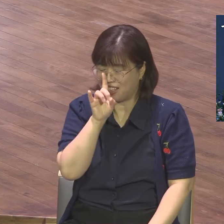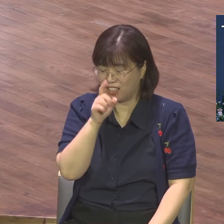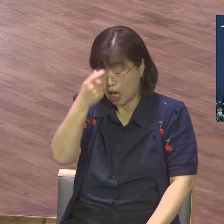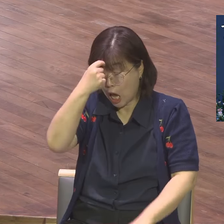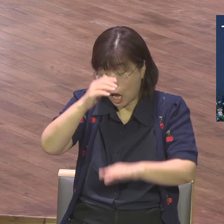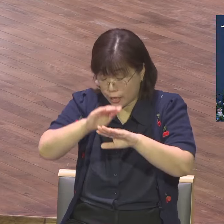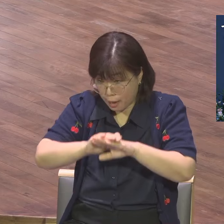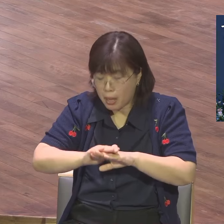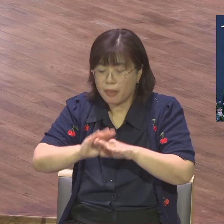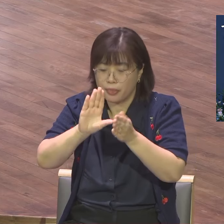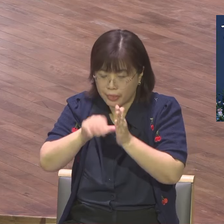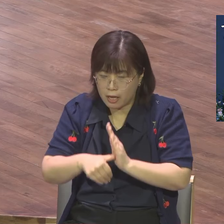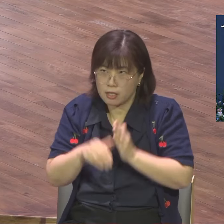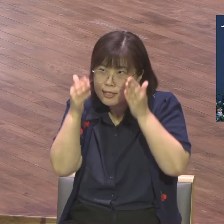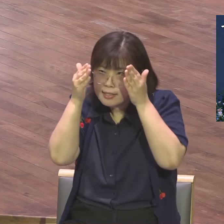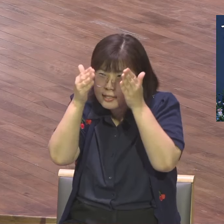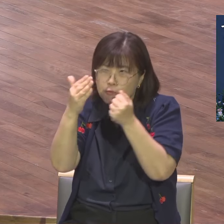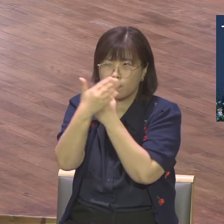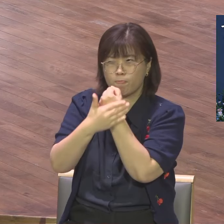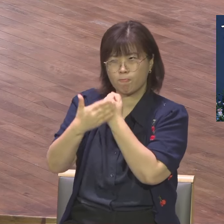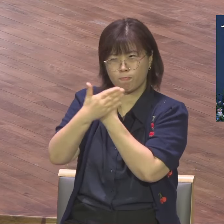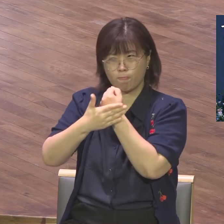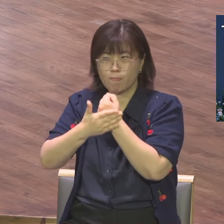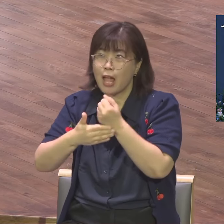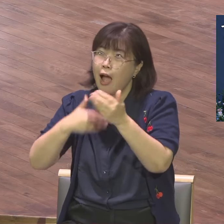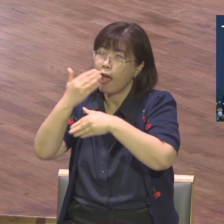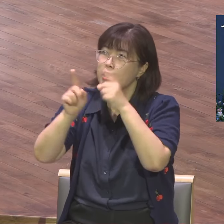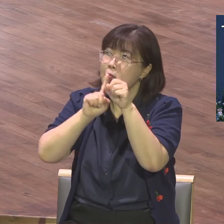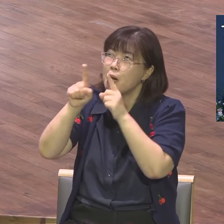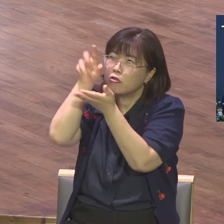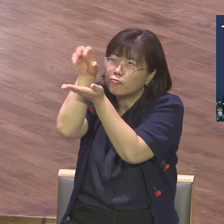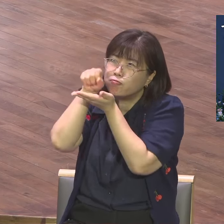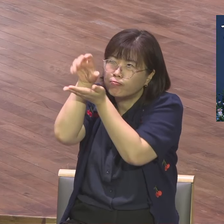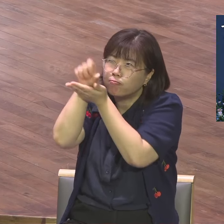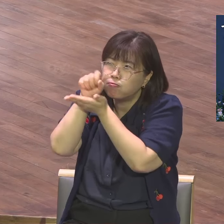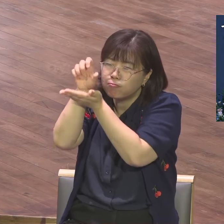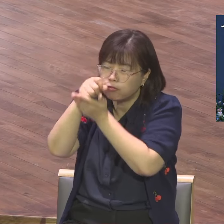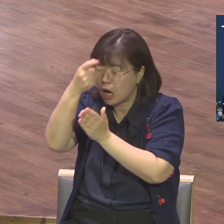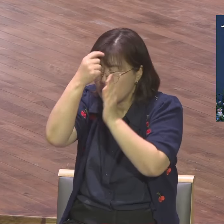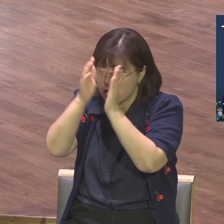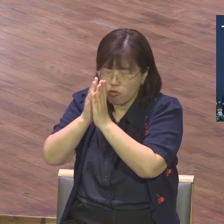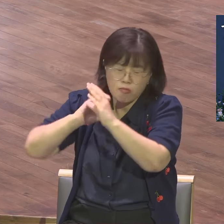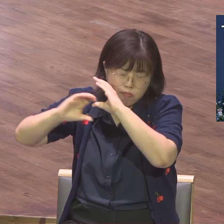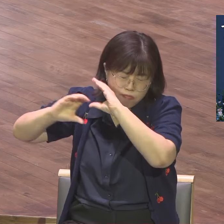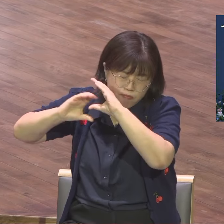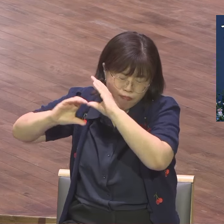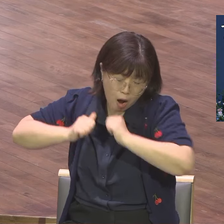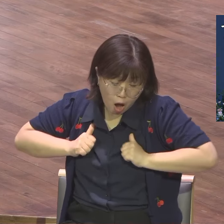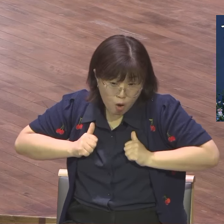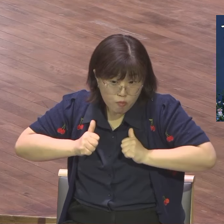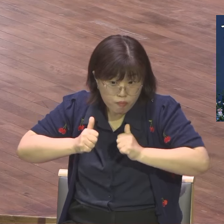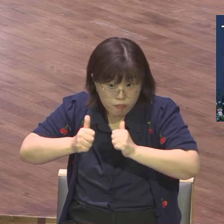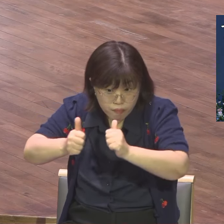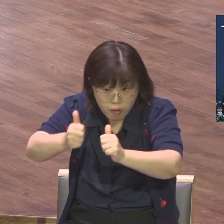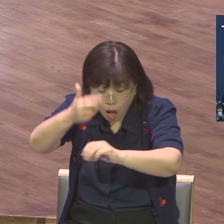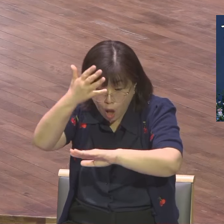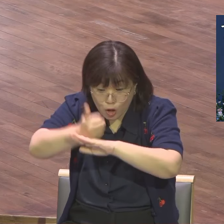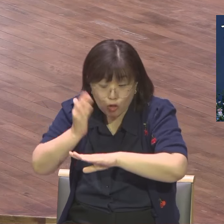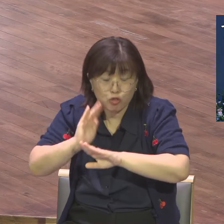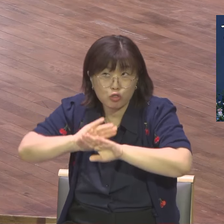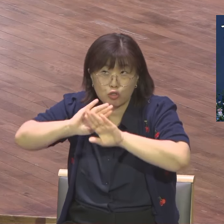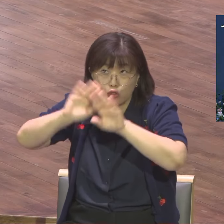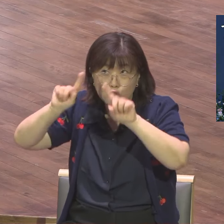소통이 탁 되어지면 어색하지 않죠. 예수님과 늘 대화하니까 그 만남이 너무나 기대가